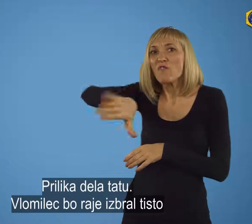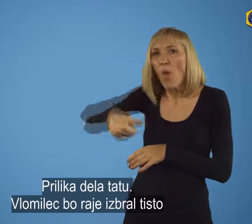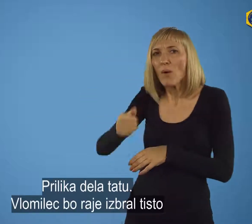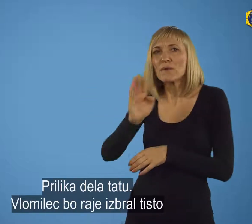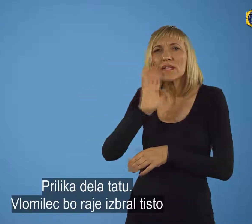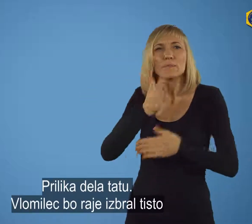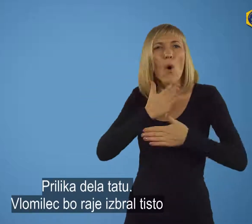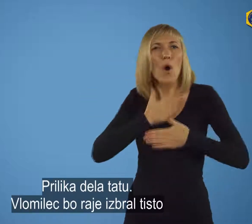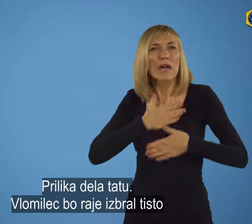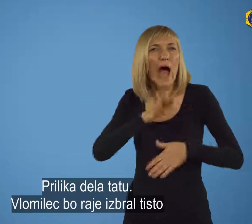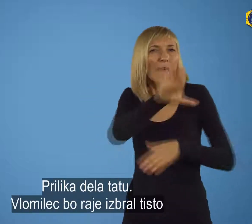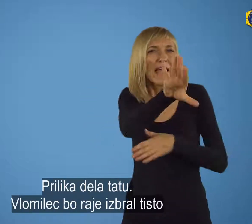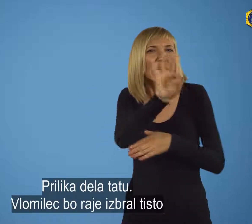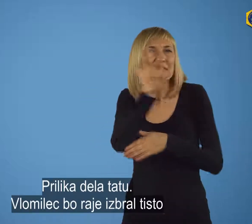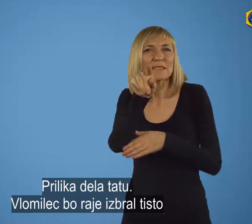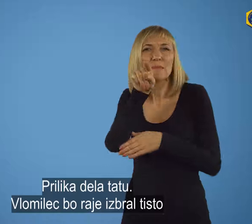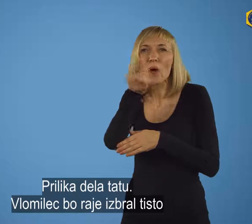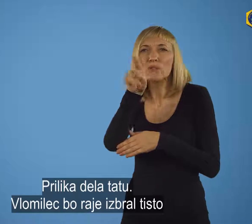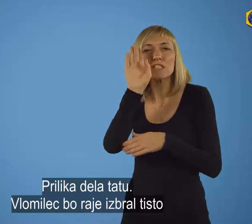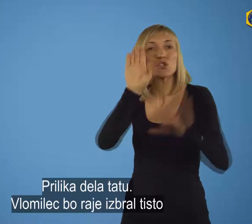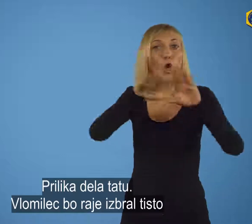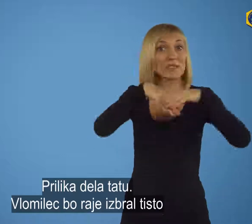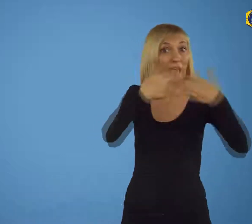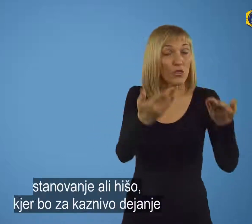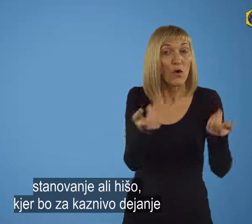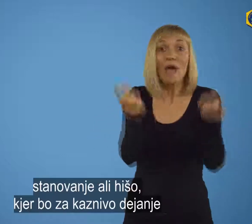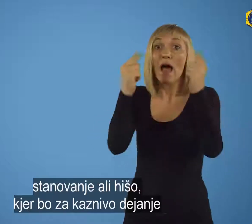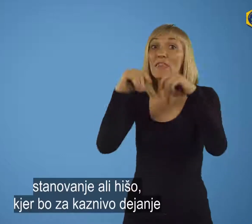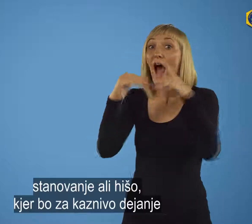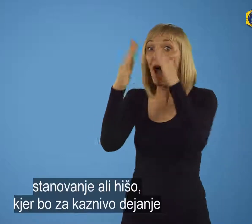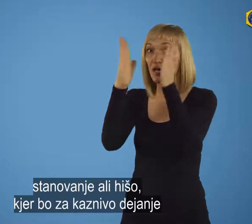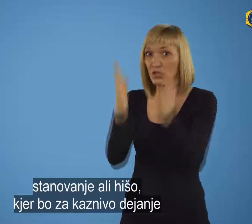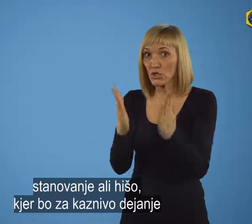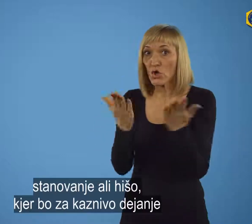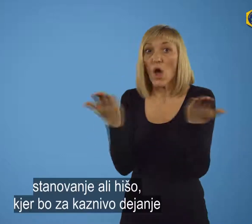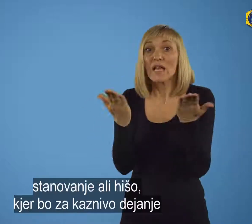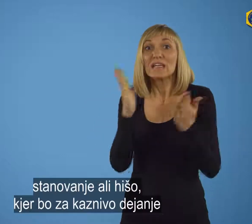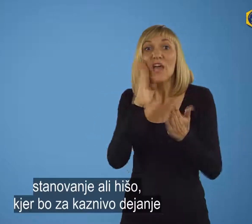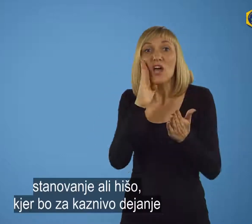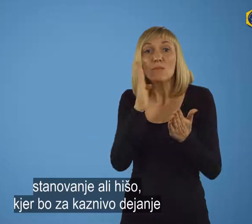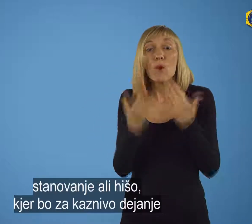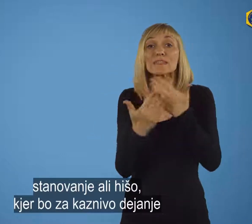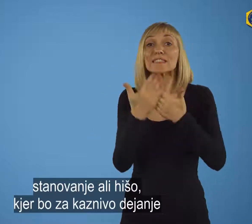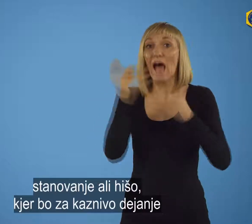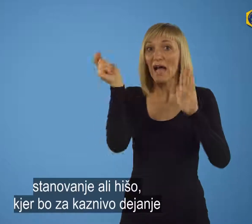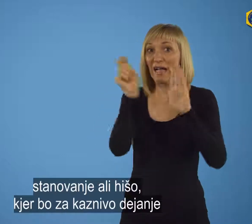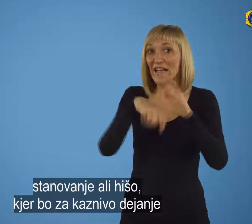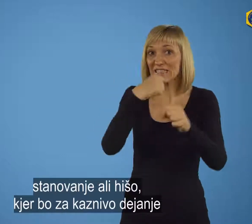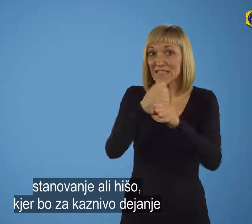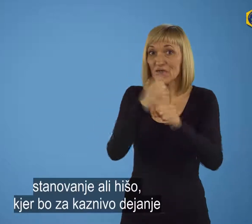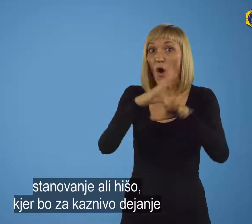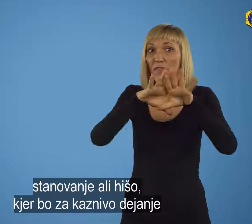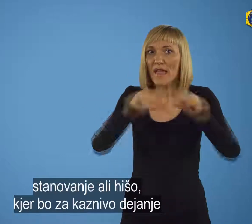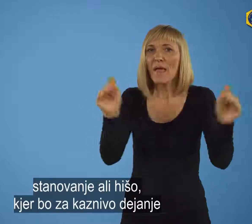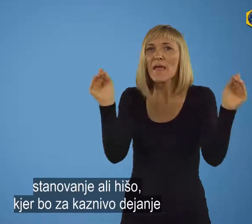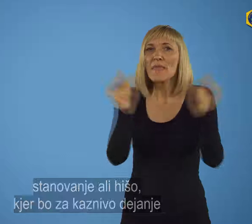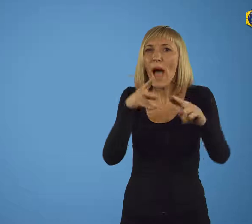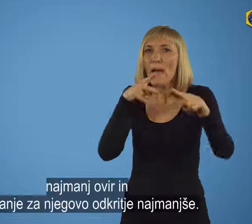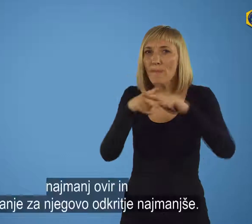Vlomilec bo raje izbral tisto stanovanje ali hišo, kjer bo za kaznivo dejanje najmanj ovir in tveganje za njegovo